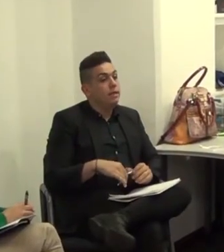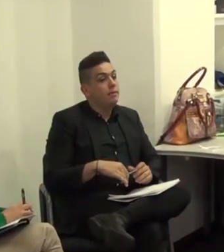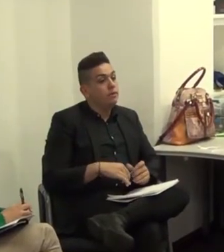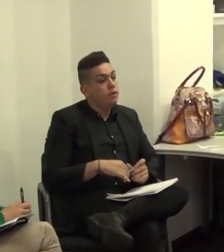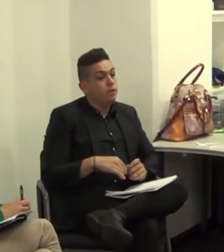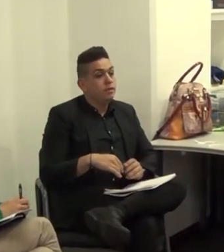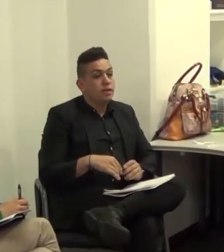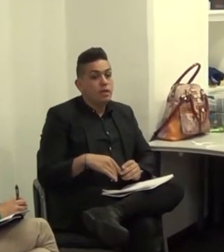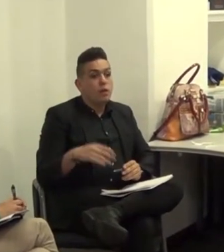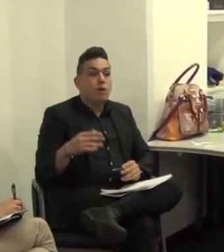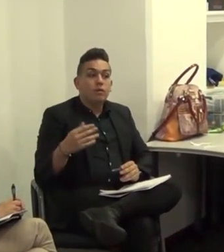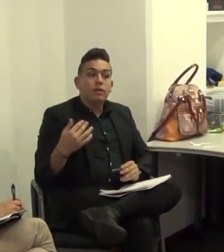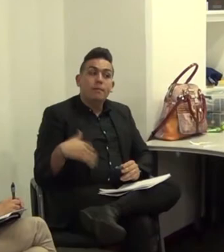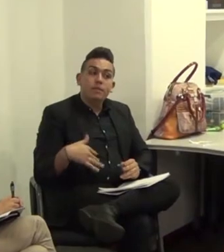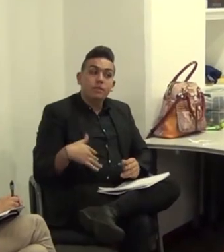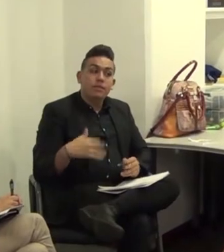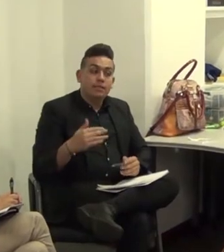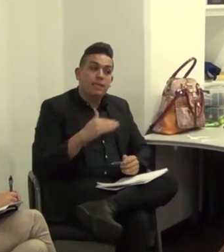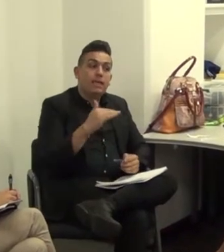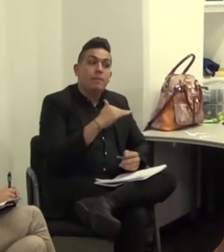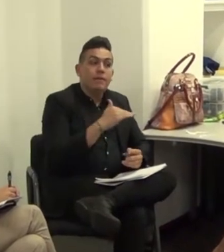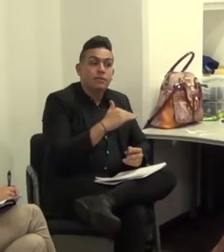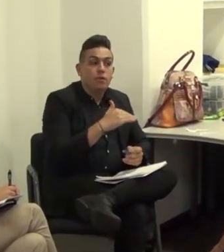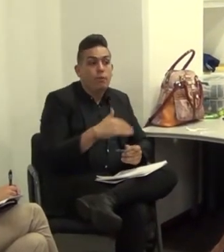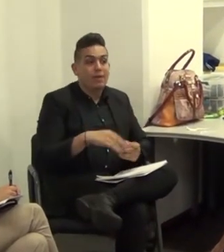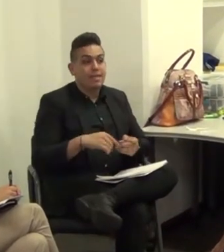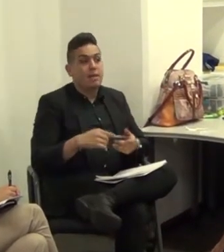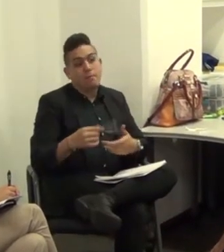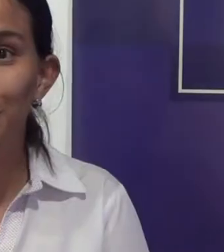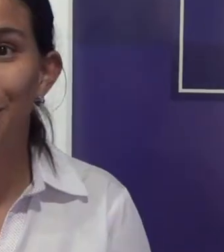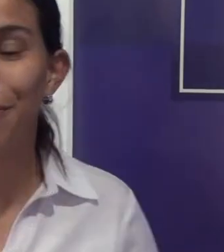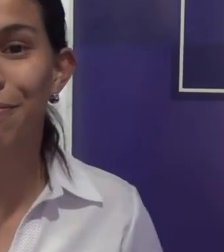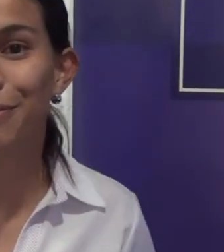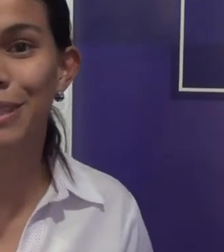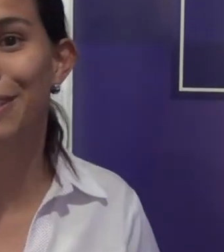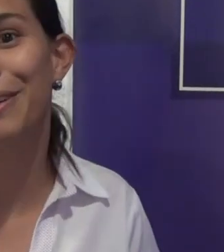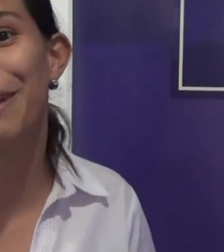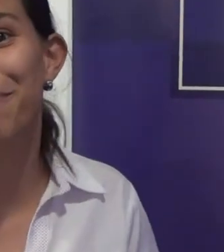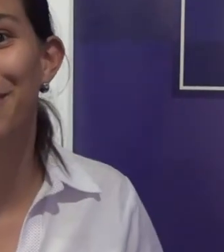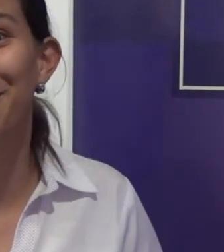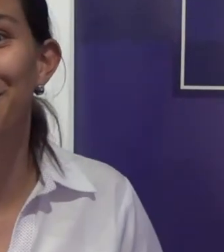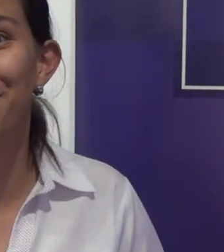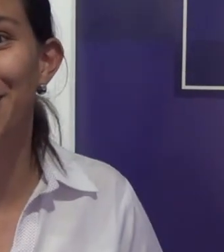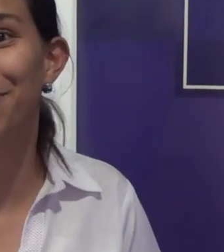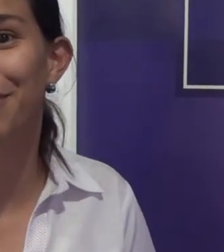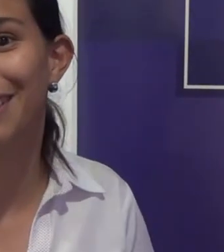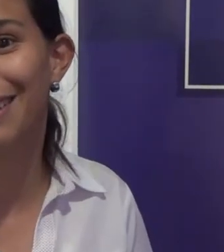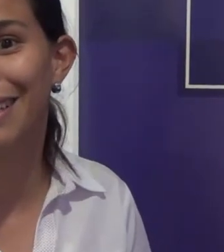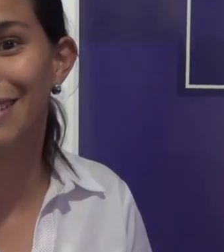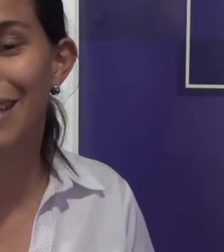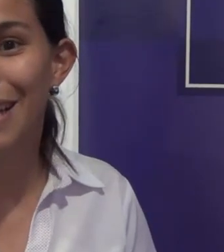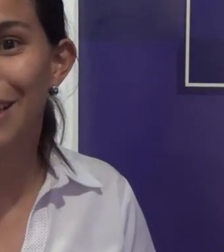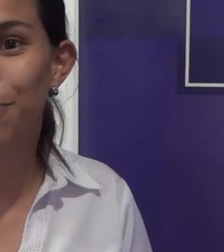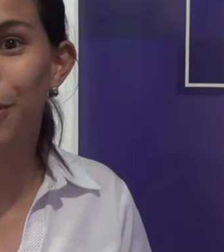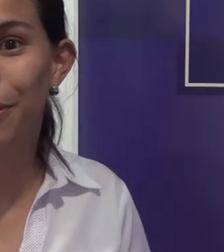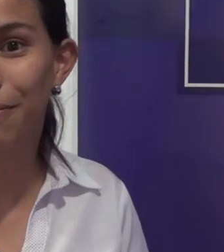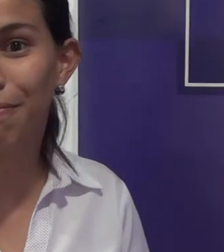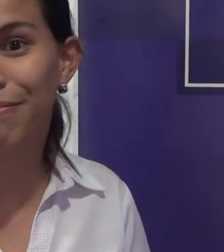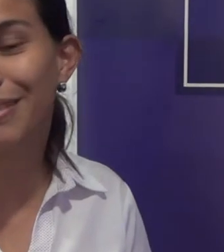nos relacionamos con personas con discapacidad, podemos saber mucha teoría, pero lo más importante es poder